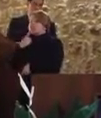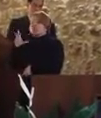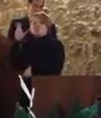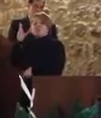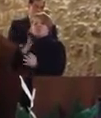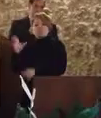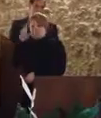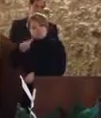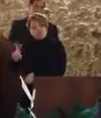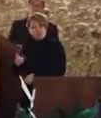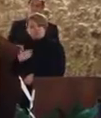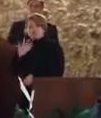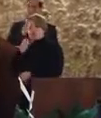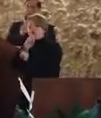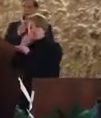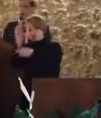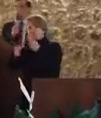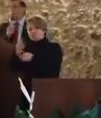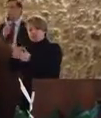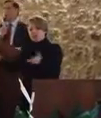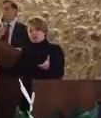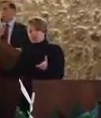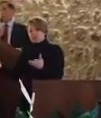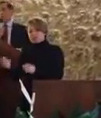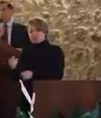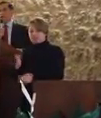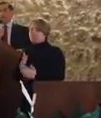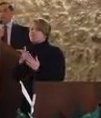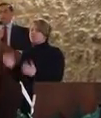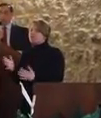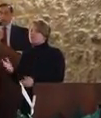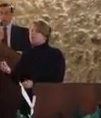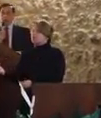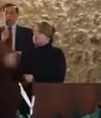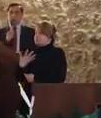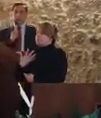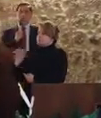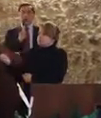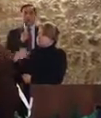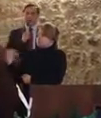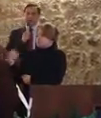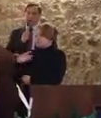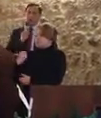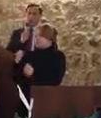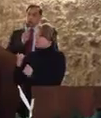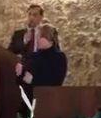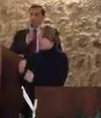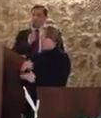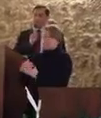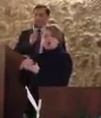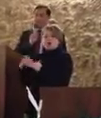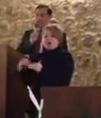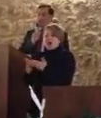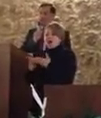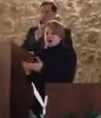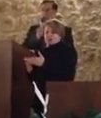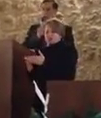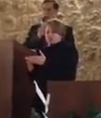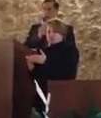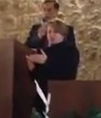volontariato. Il volontariato in quei momenti mi ha insegnato che può andare anche oltre